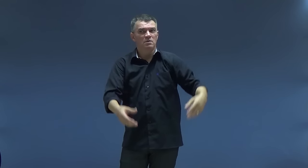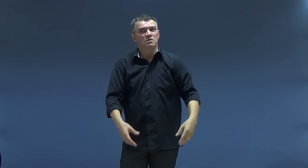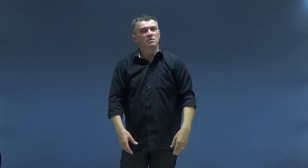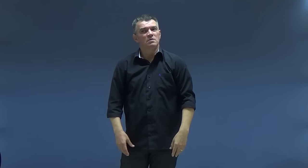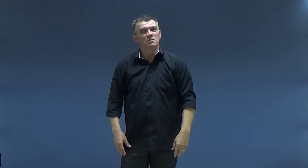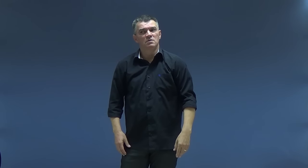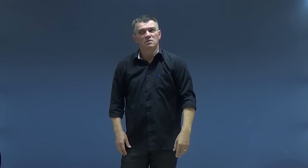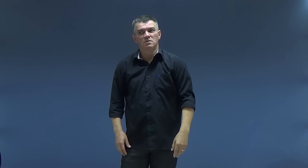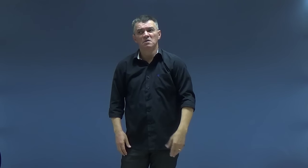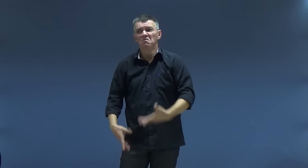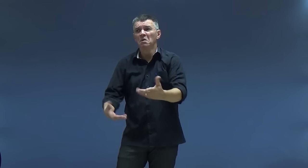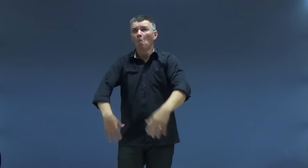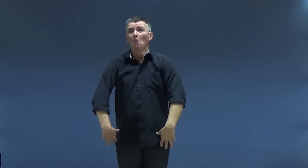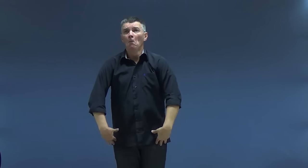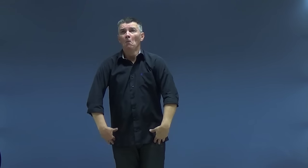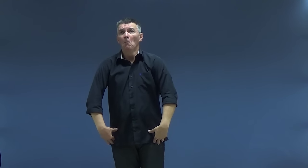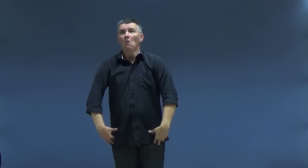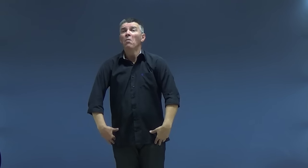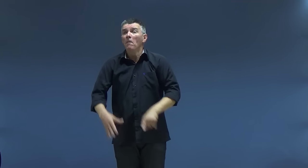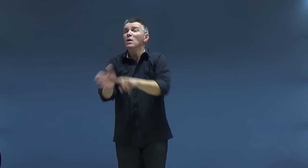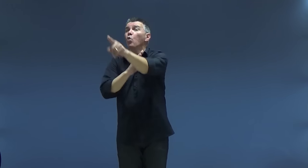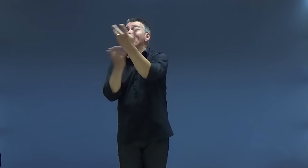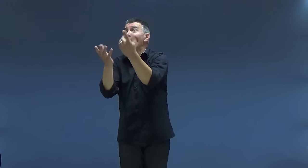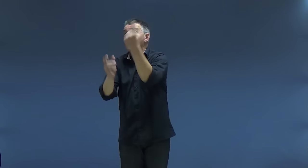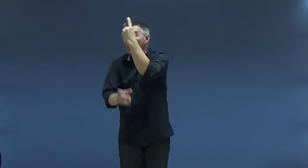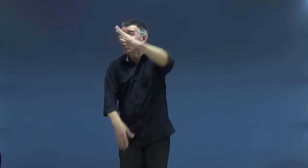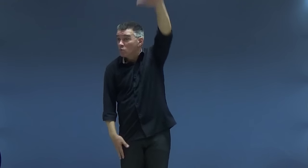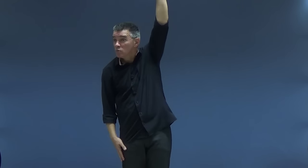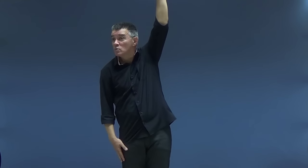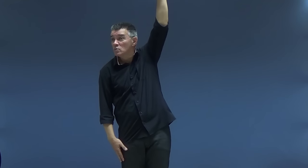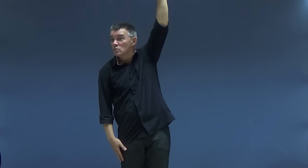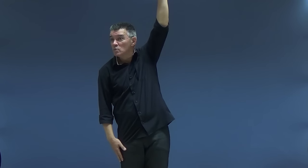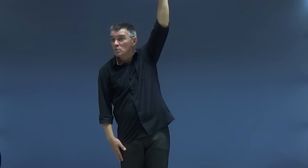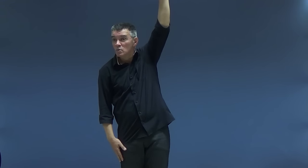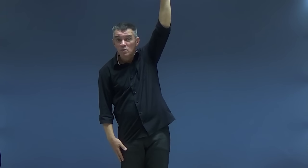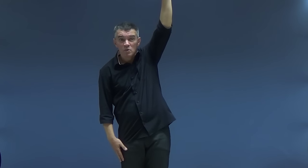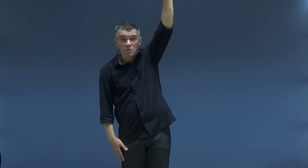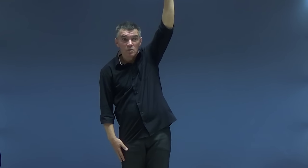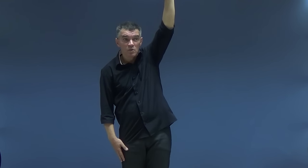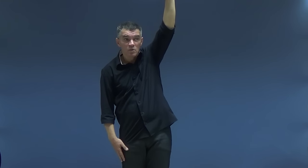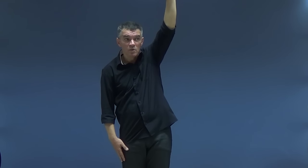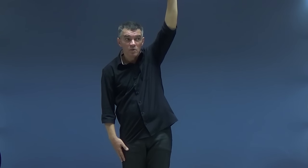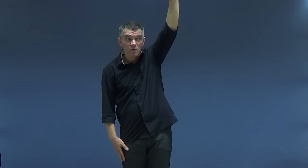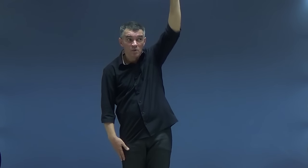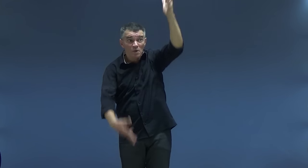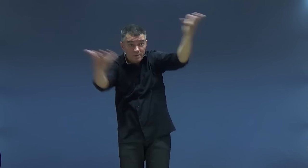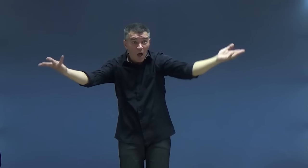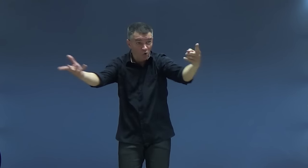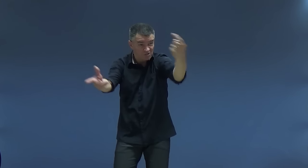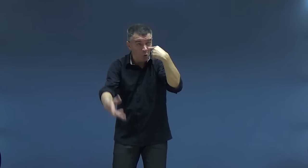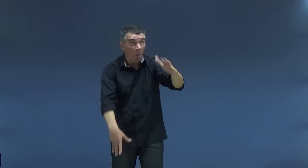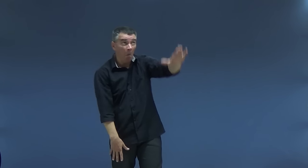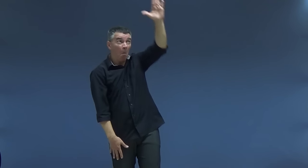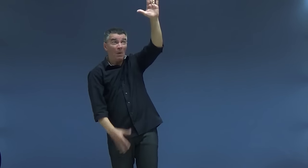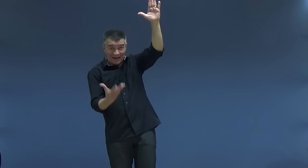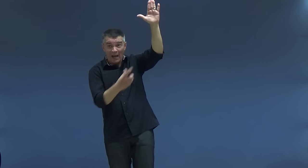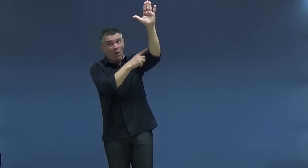né? Oh, mas vocês não estão me respondendo. Vocês querem o primeiro lugar ou não querem? Levanta a mão. Olha pra